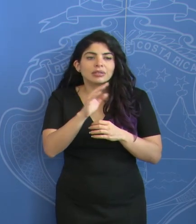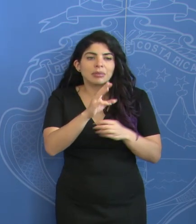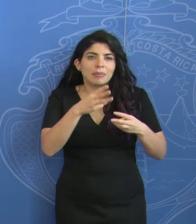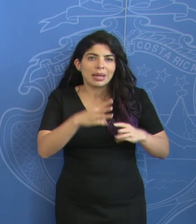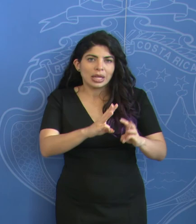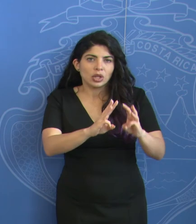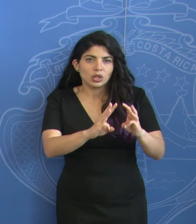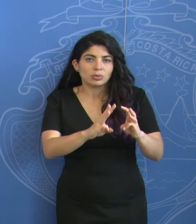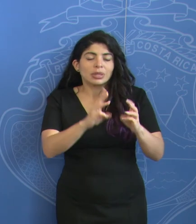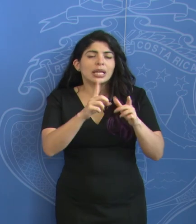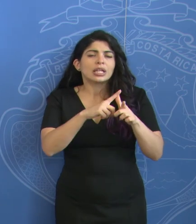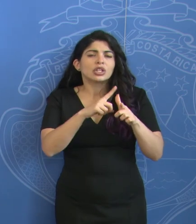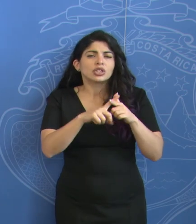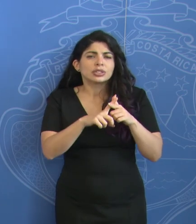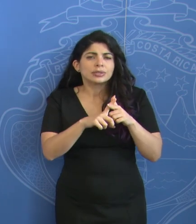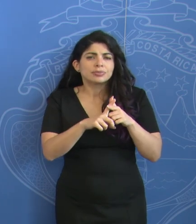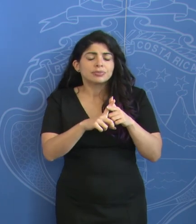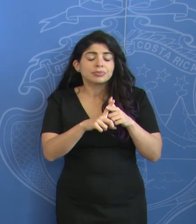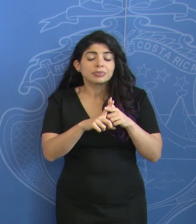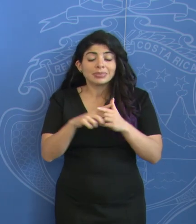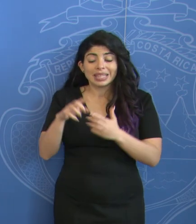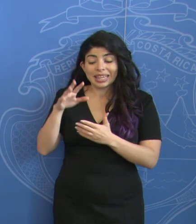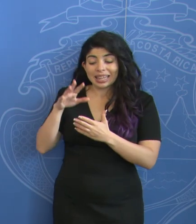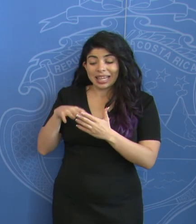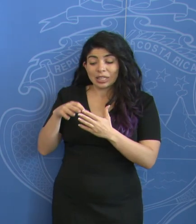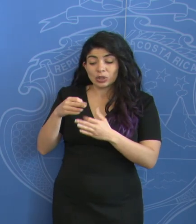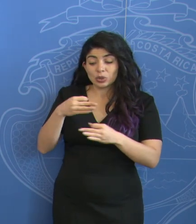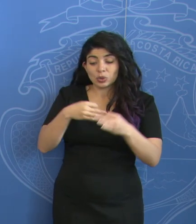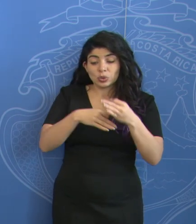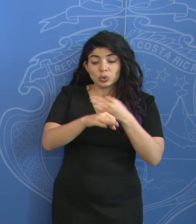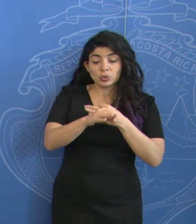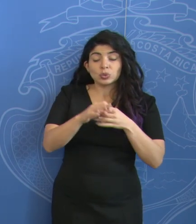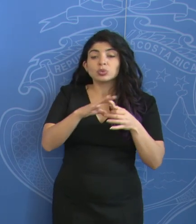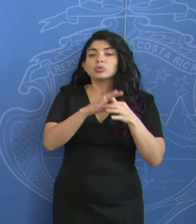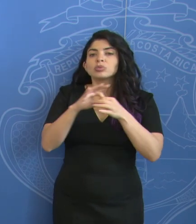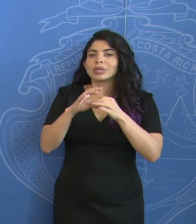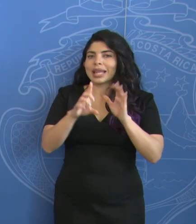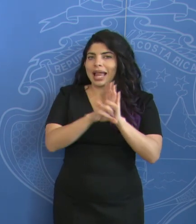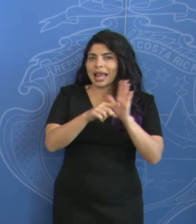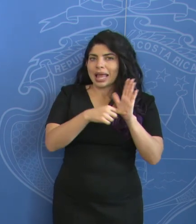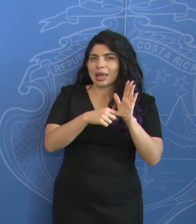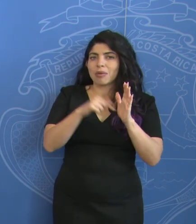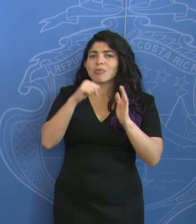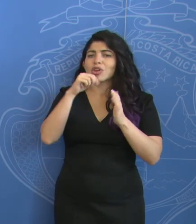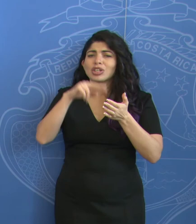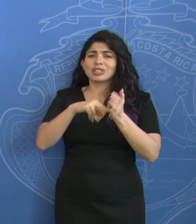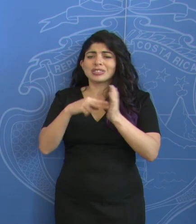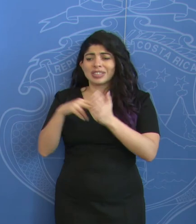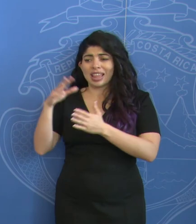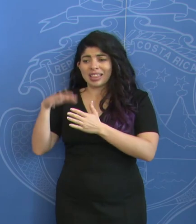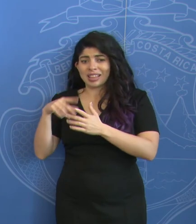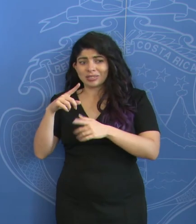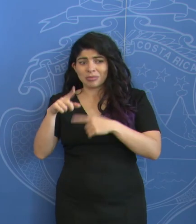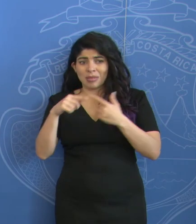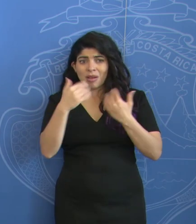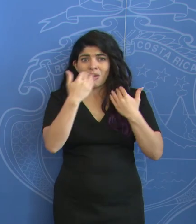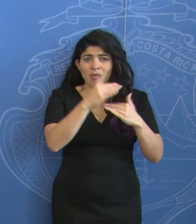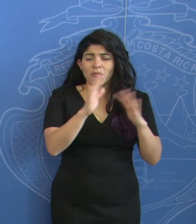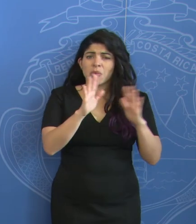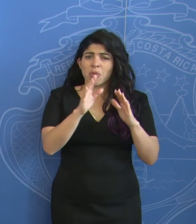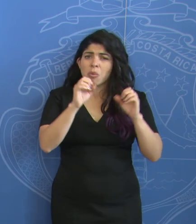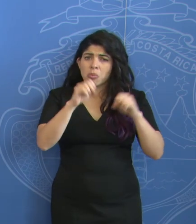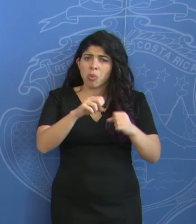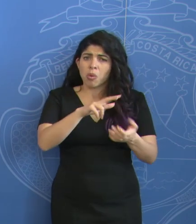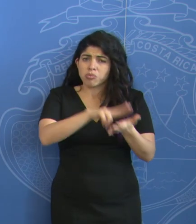Entonces, el texto sustitutivo tiene que ver con el marco jurídico, pero en eso no impide ir aprobando los recursos